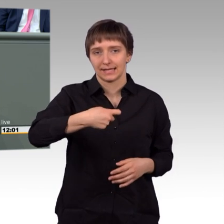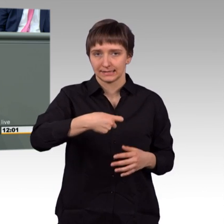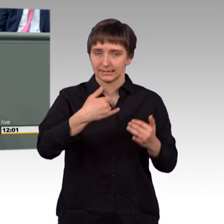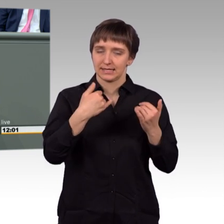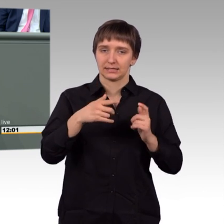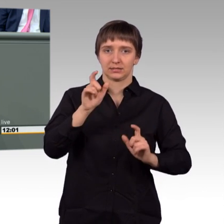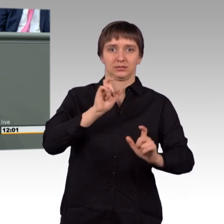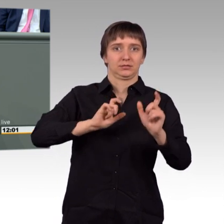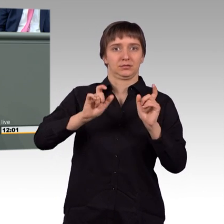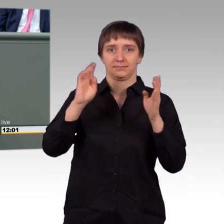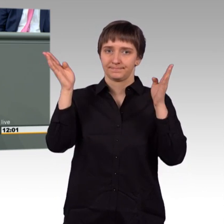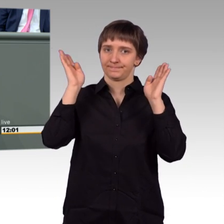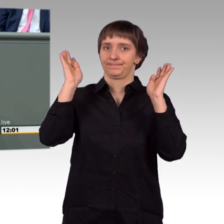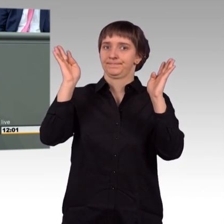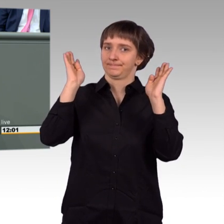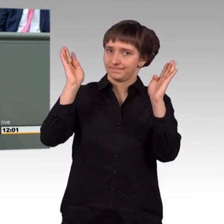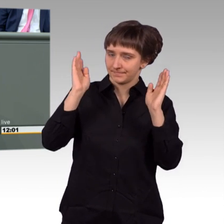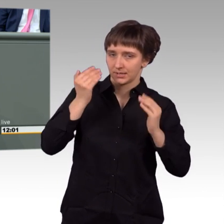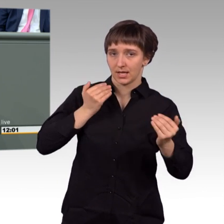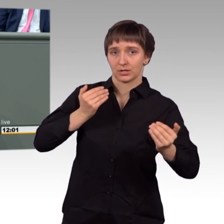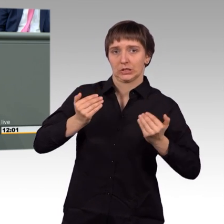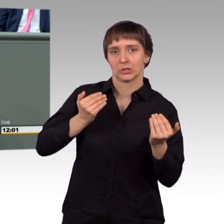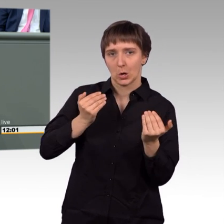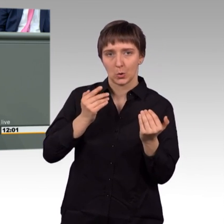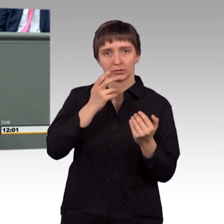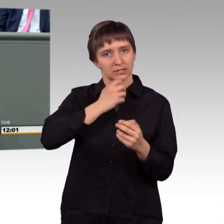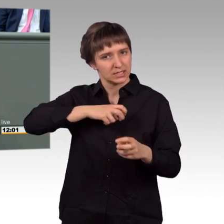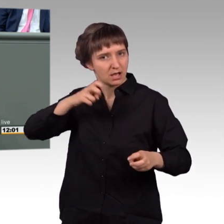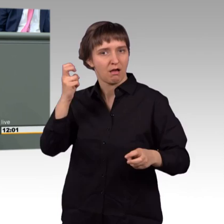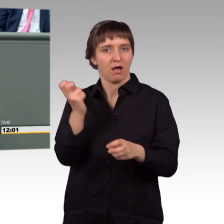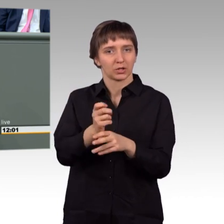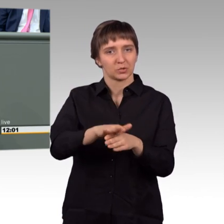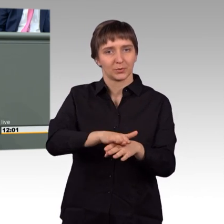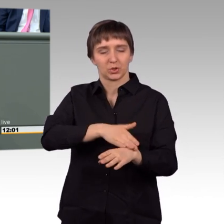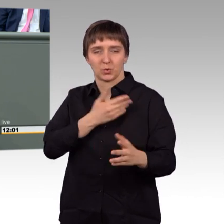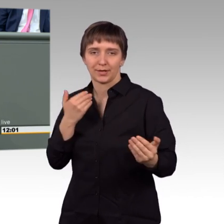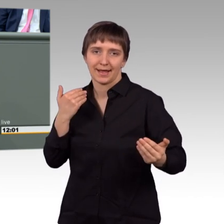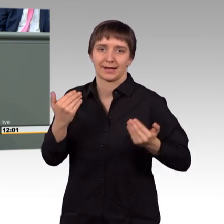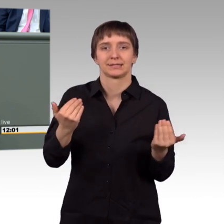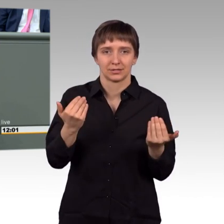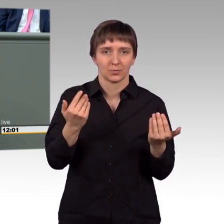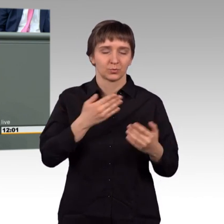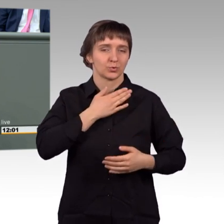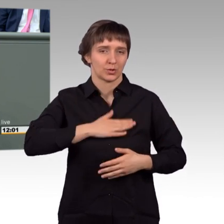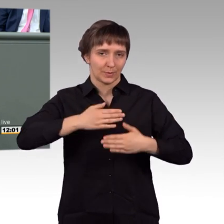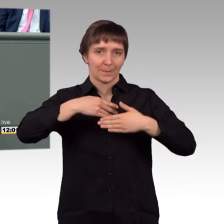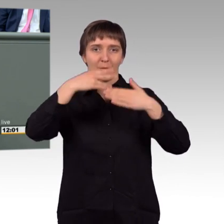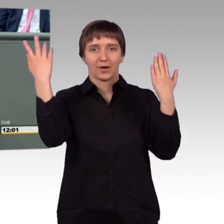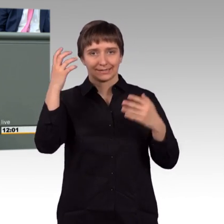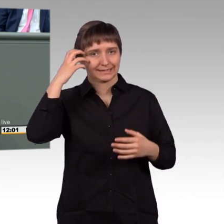Härte, aber auch mit Emotion reagiert. Wir haben das am Sonntagmorgen auf der Münchner Sicherheitskonferenz erlebt.